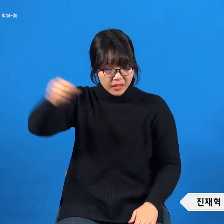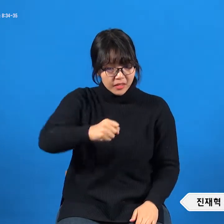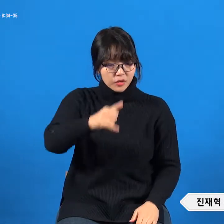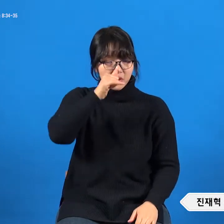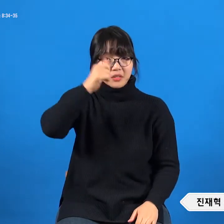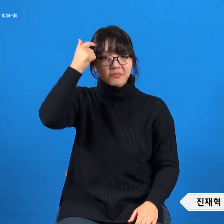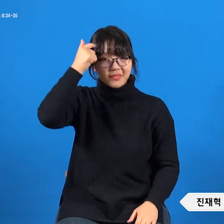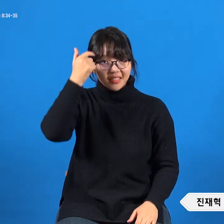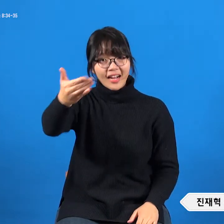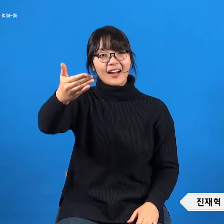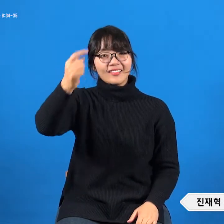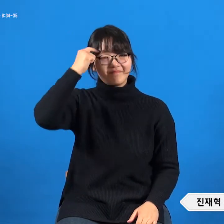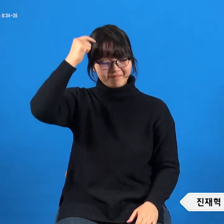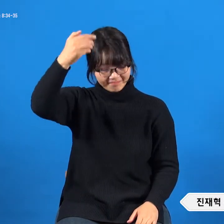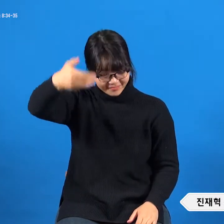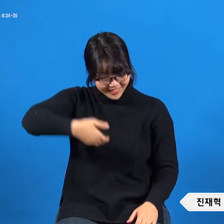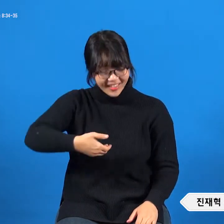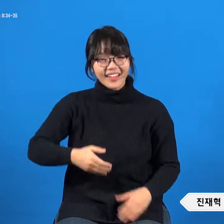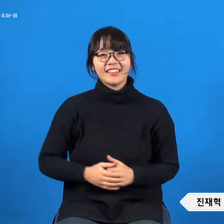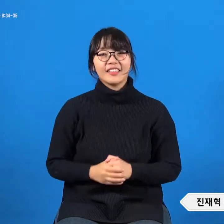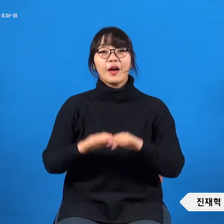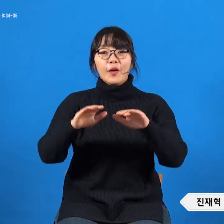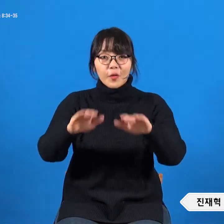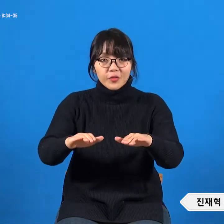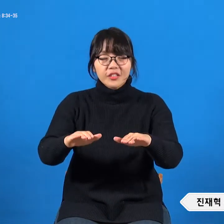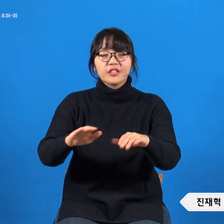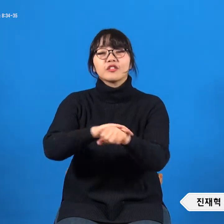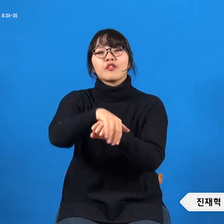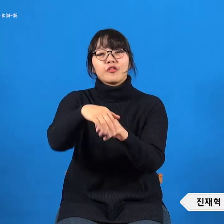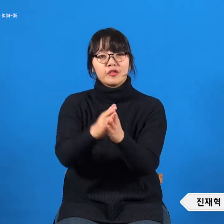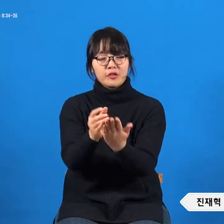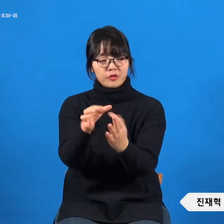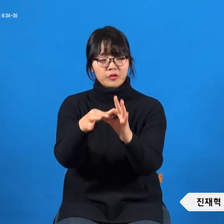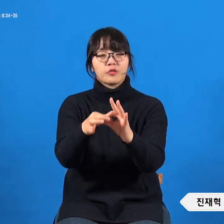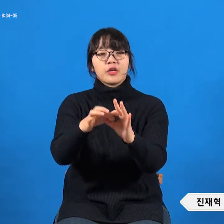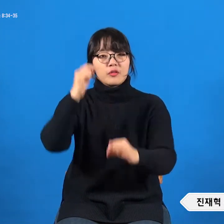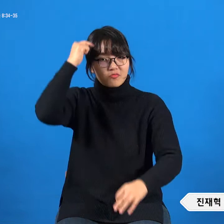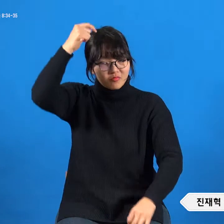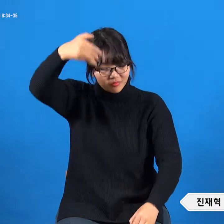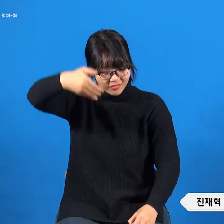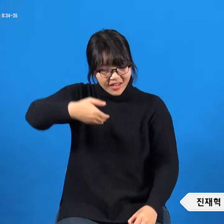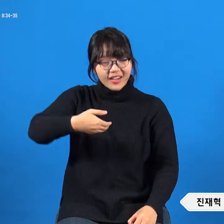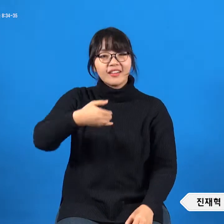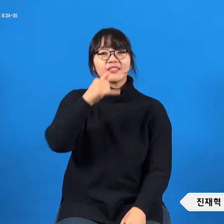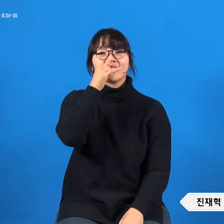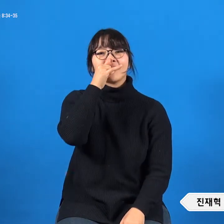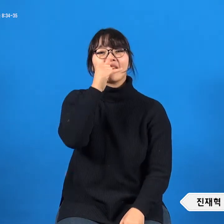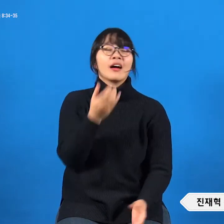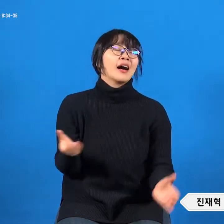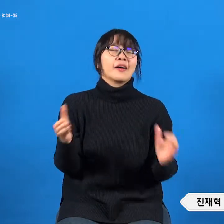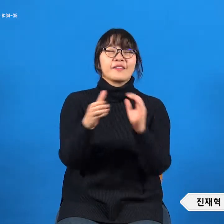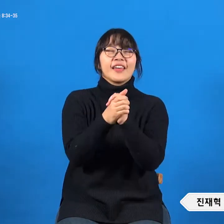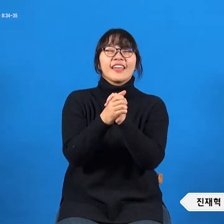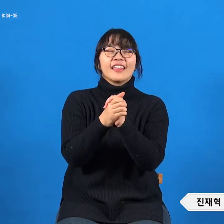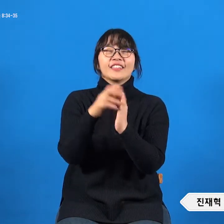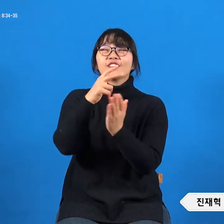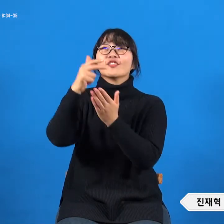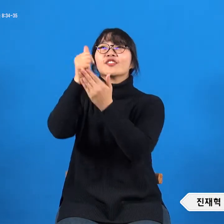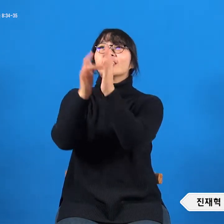가지고 있는가? 오늘 성경은 우리에게 말씀하고 있습니다. 아멘. 주